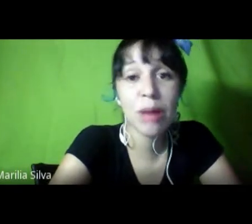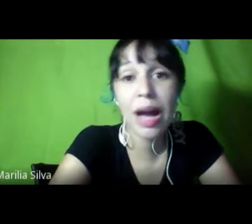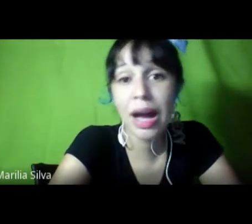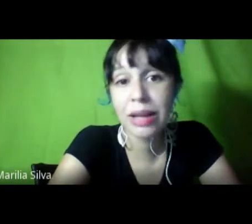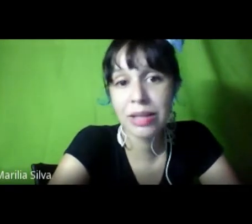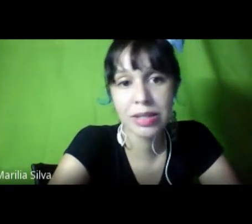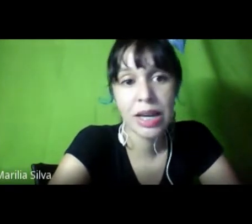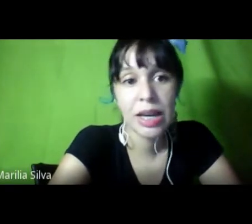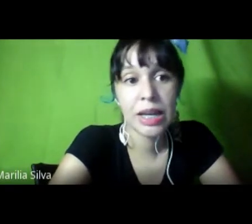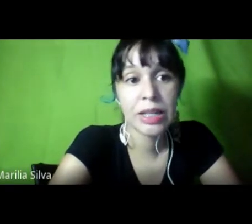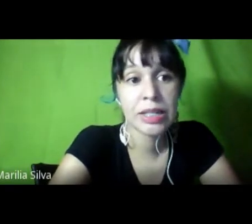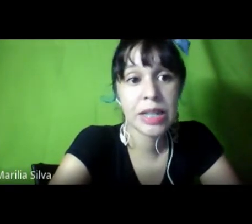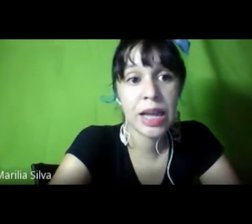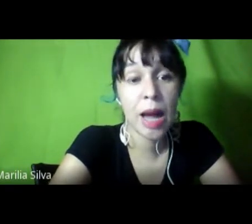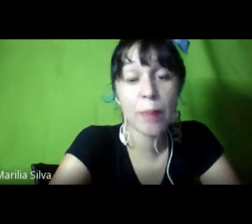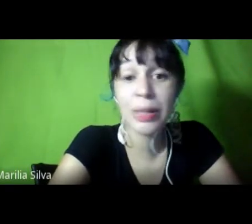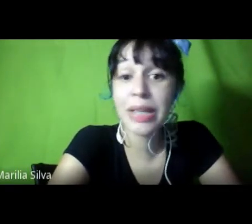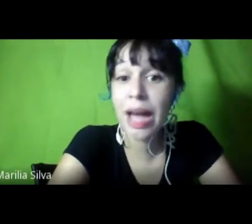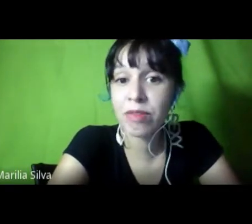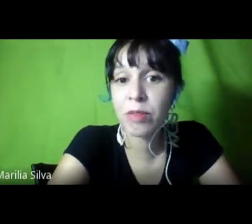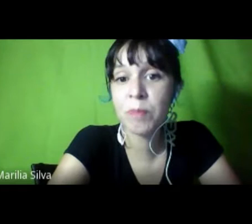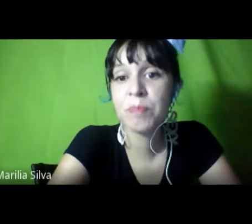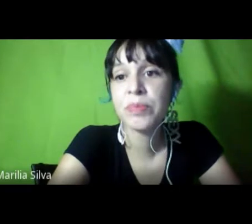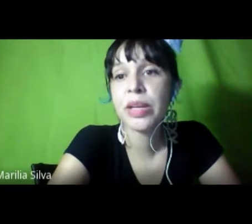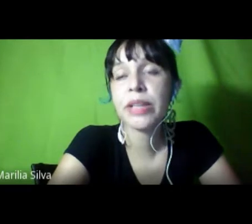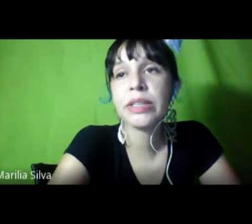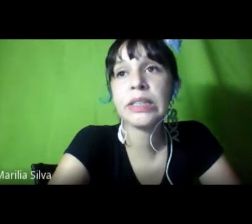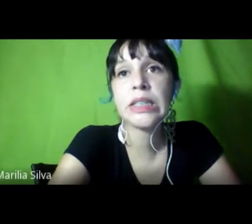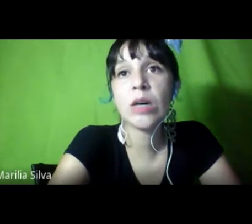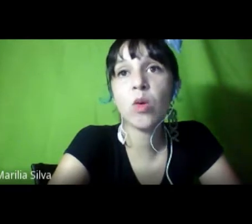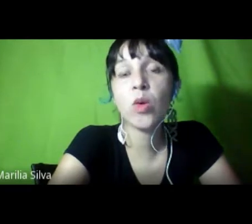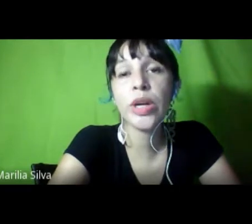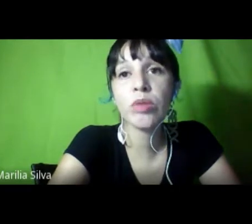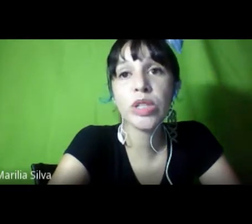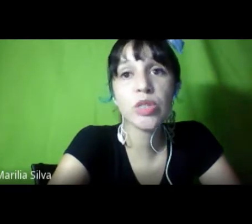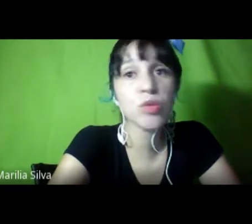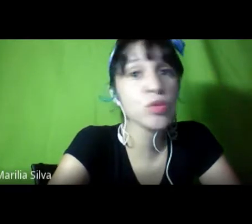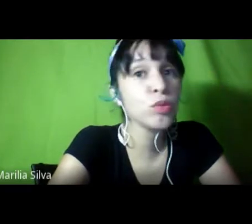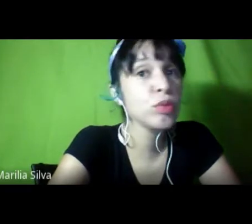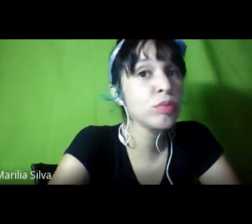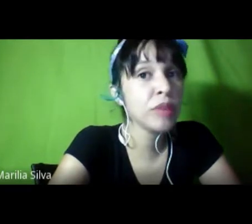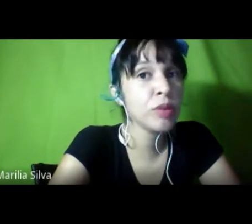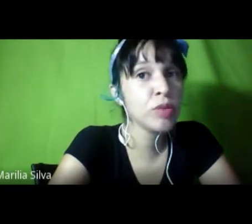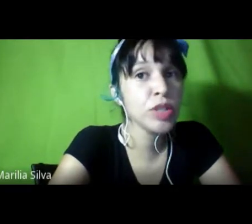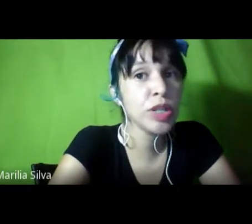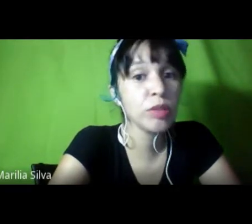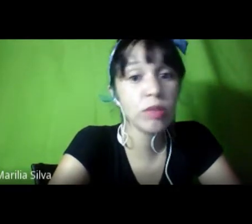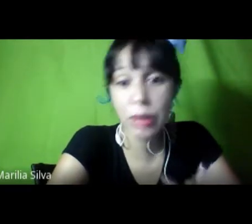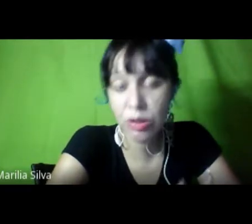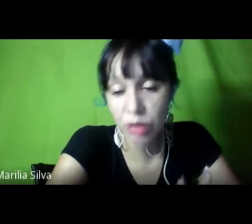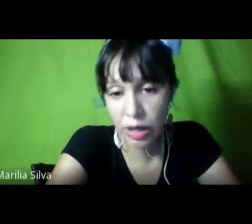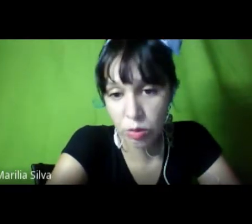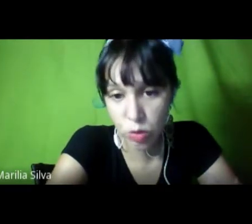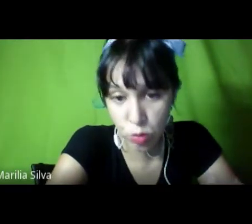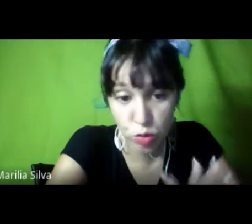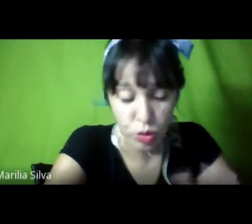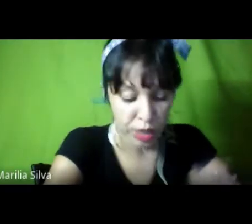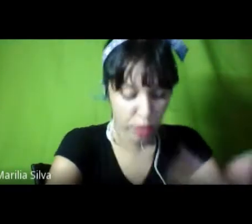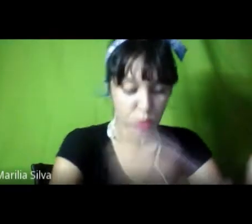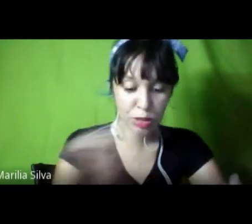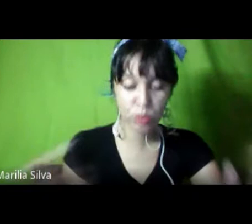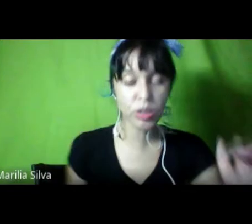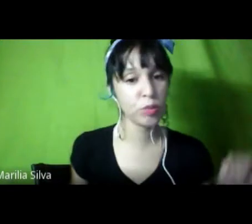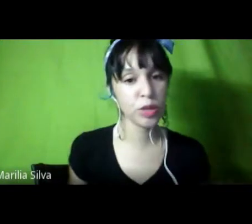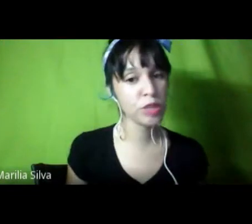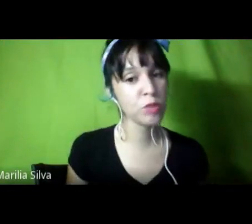mãos amarradas, eles apanhavam. Então, o que aconteceu? O surdo não estava conseguindo. Lembrando que eram surdos do